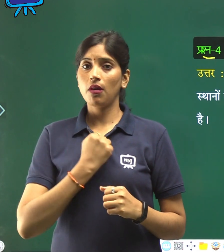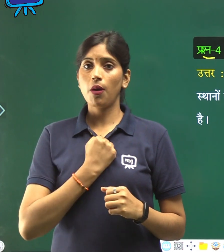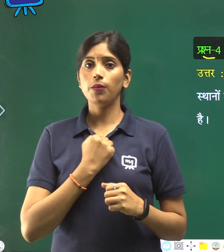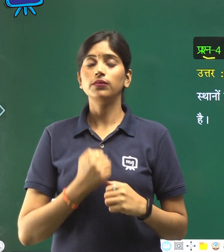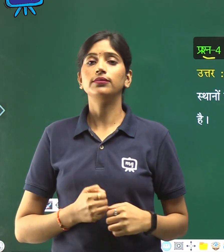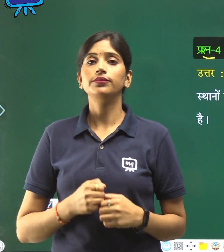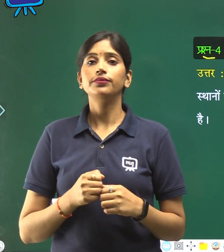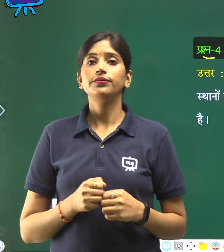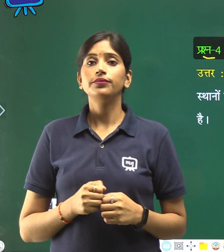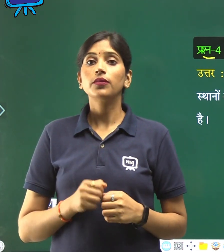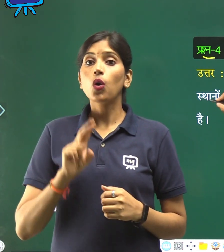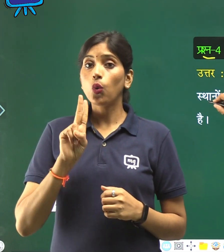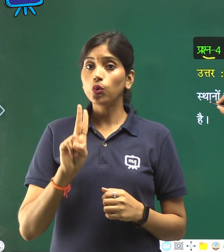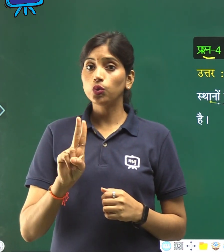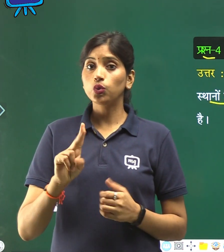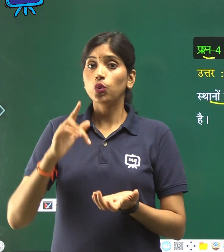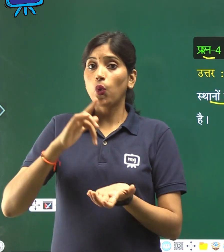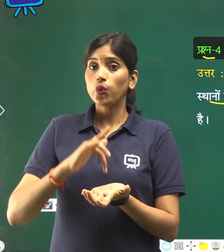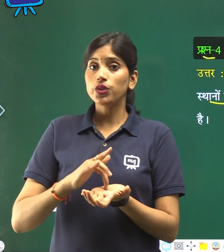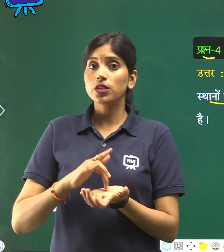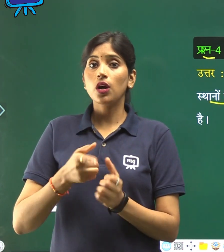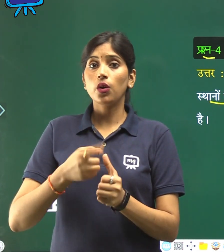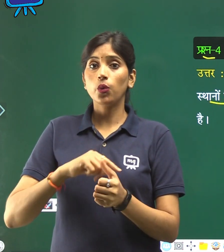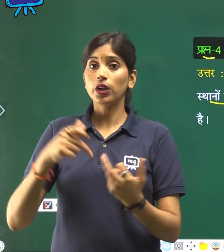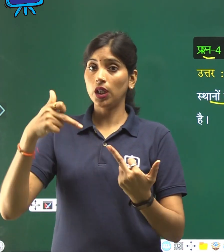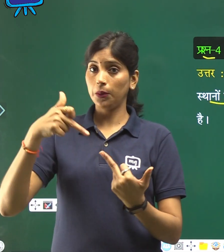हम दो स्थानों के बीच